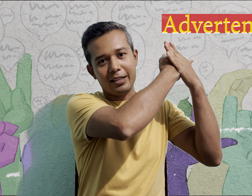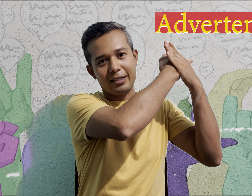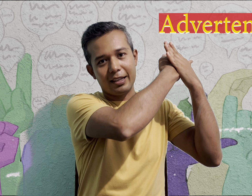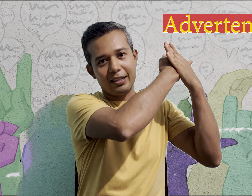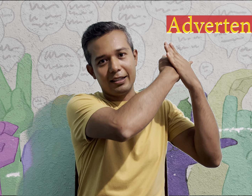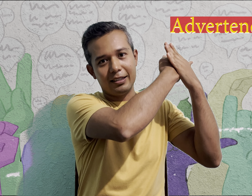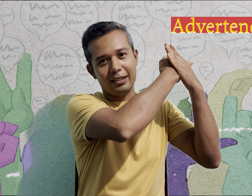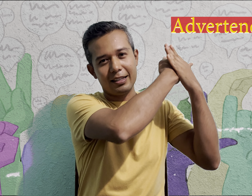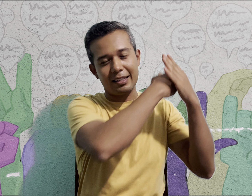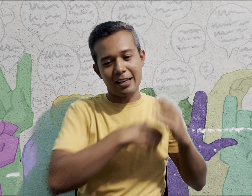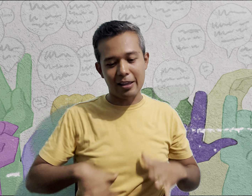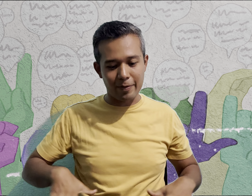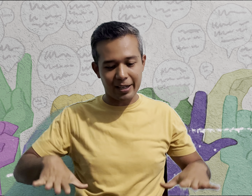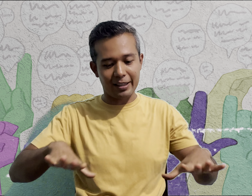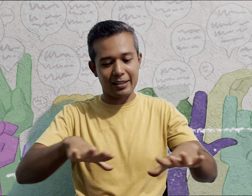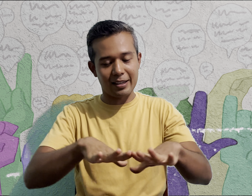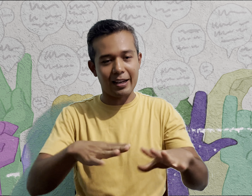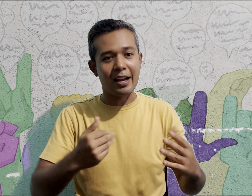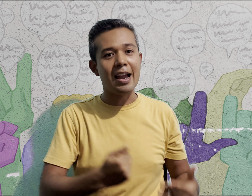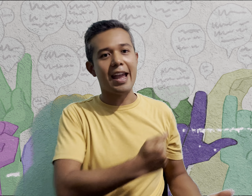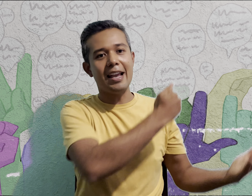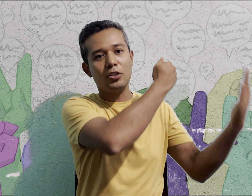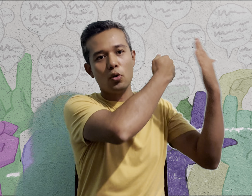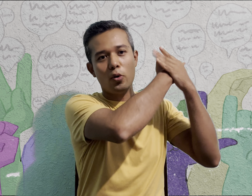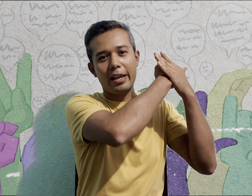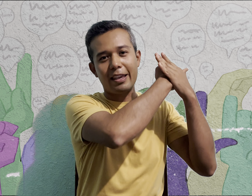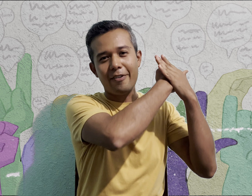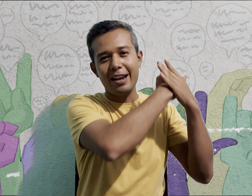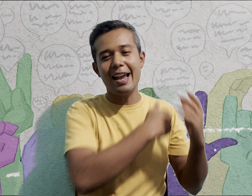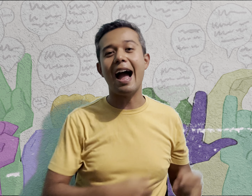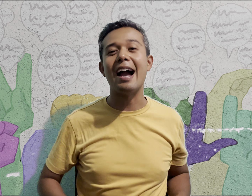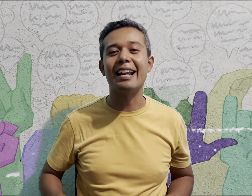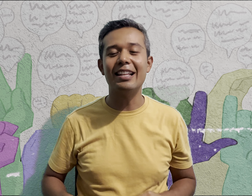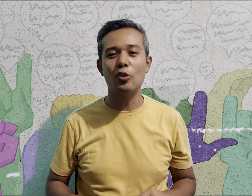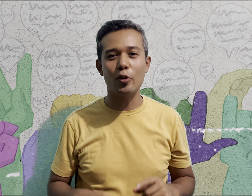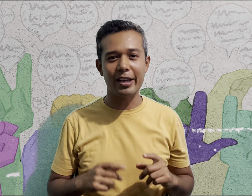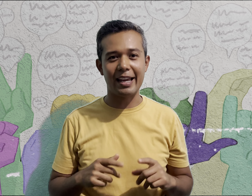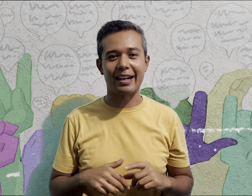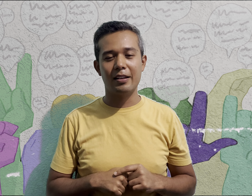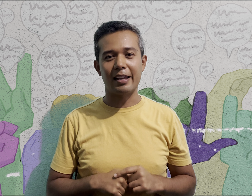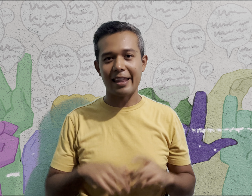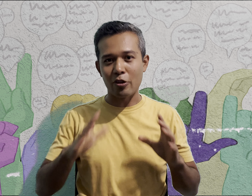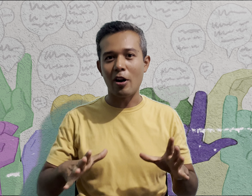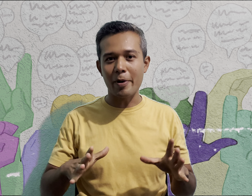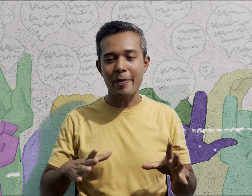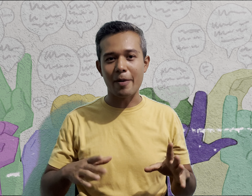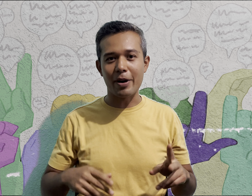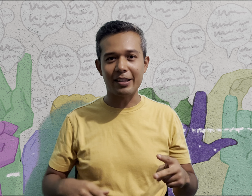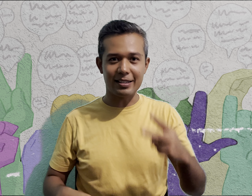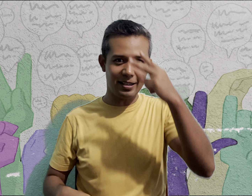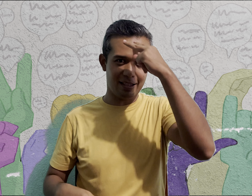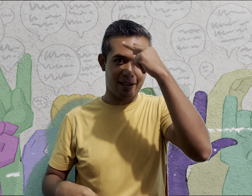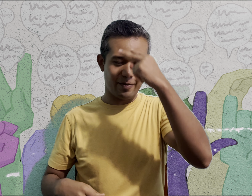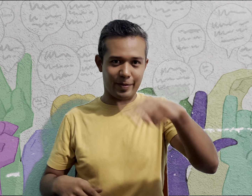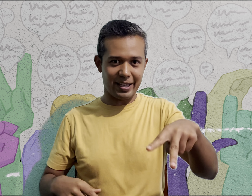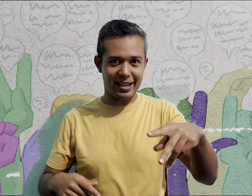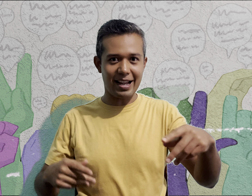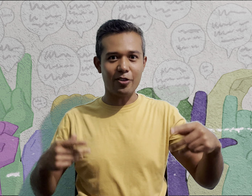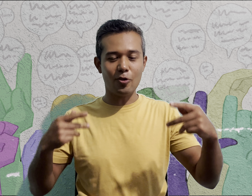advertencia. La seña de advertencia. Esto equivale a grito de guerra. Quedando la primera parte así.